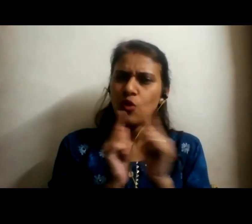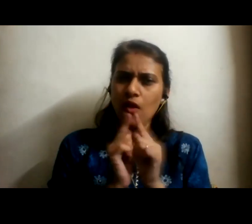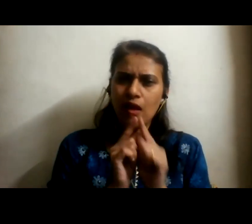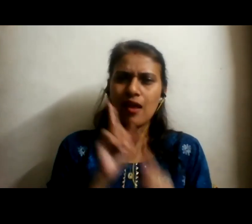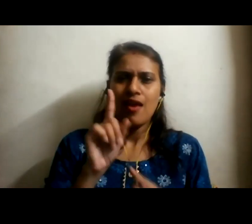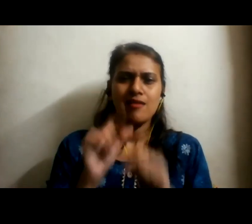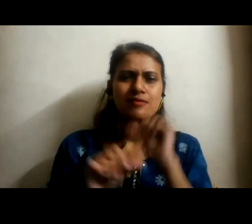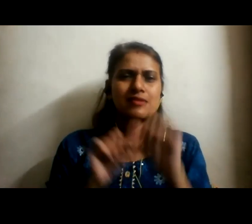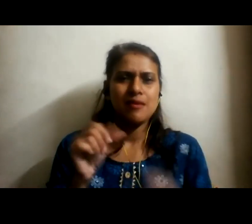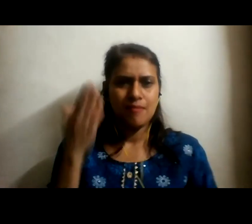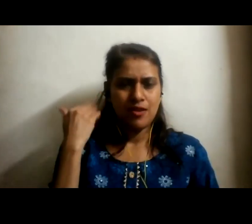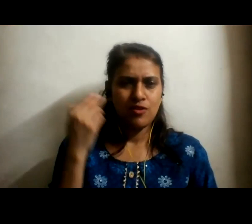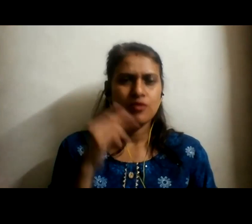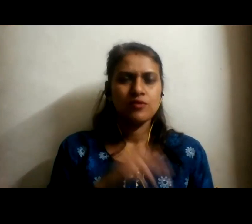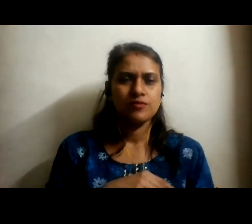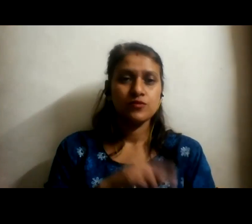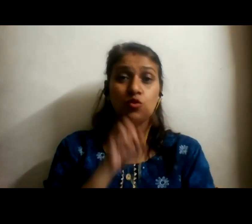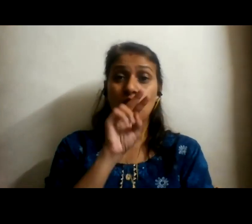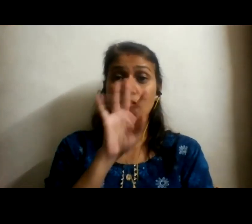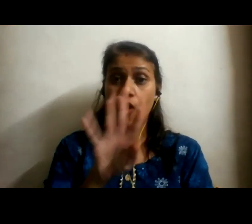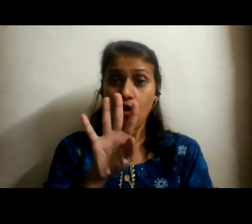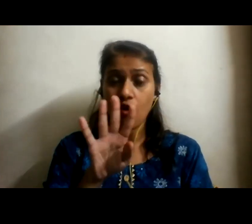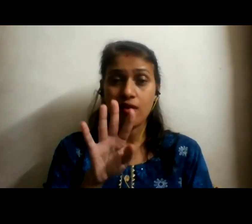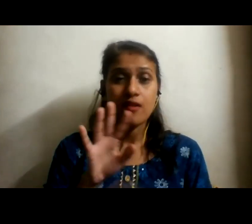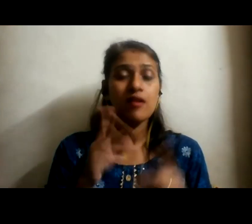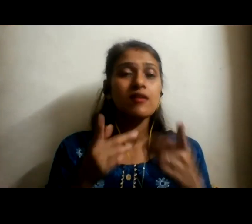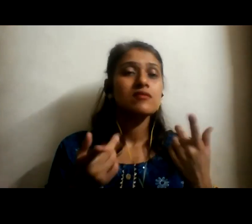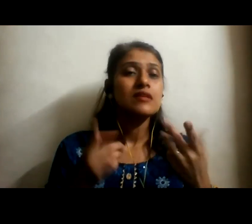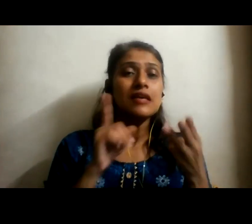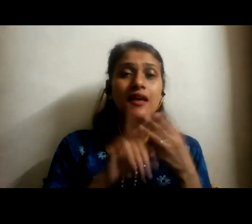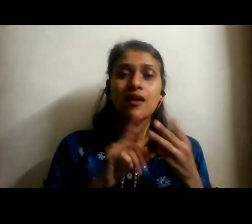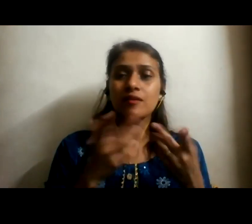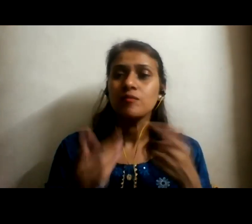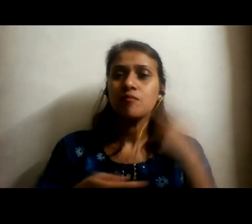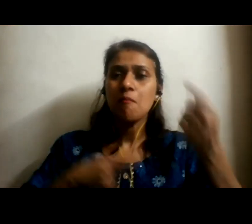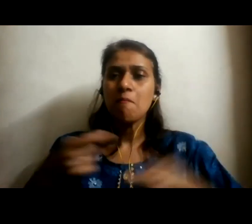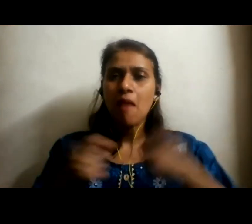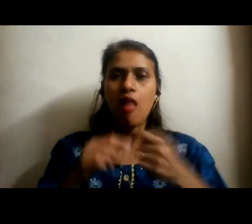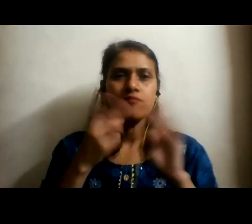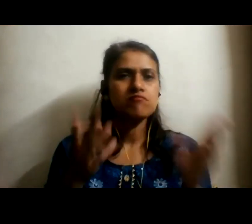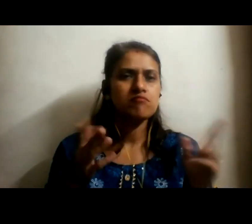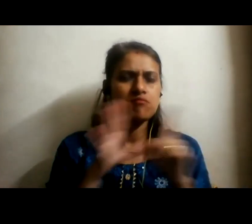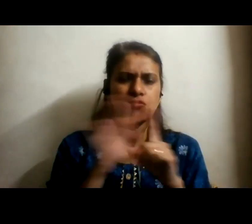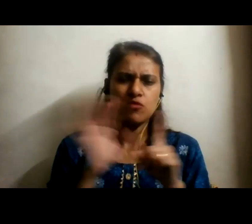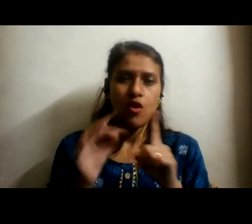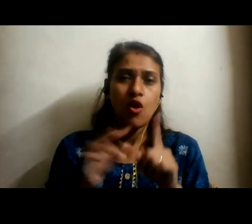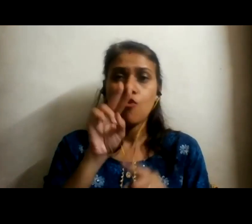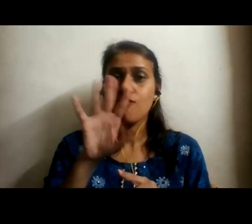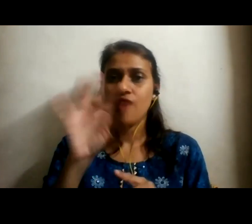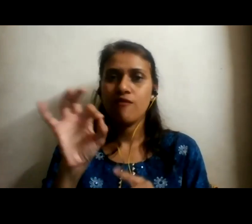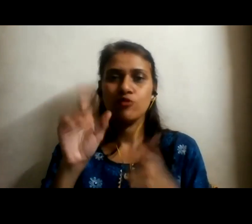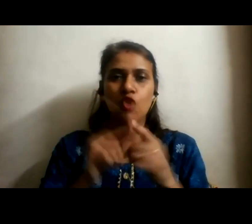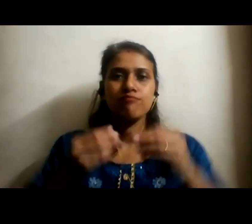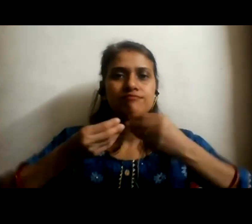tha, 24 of our entrepreneurs of NIDA members, उन्होंने 250 लोगों को नौकरी दी